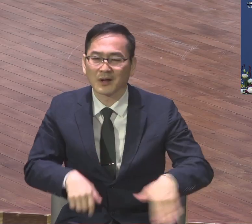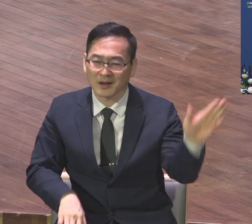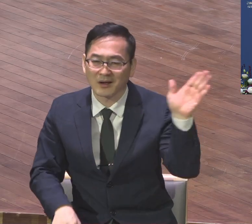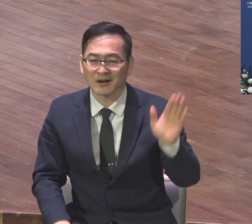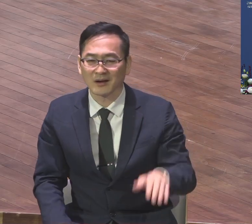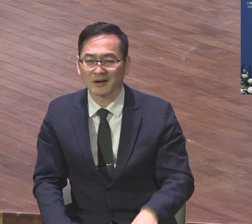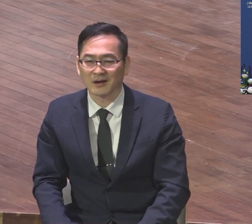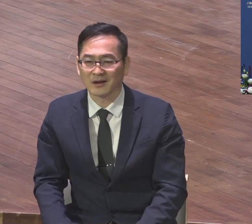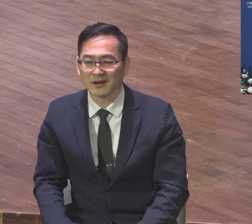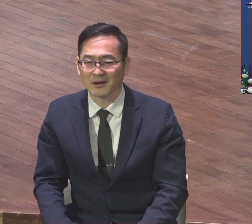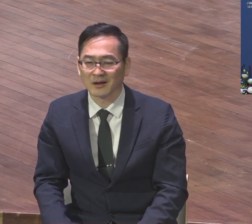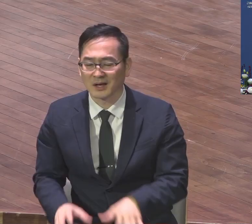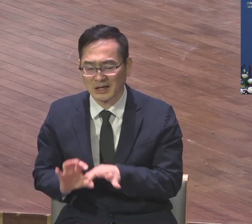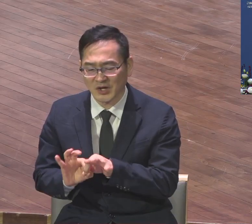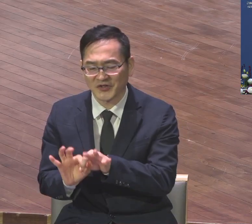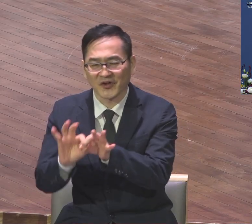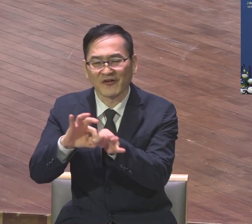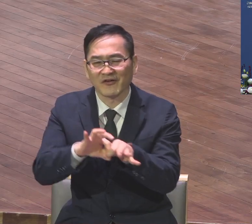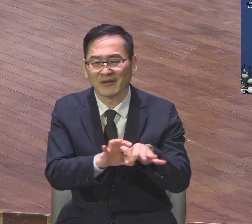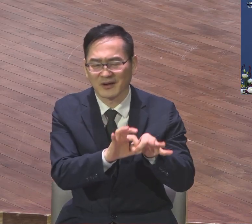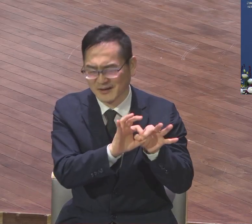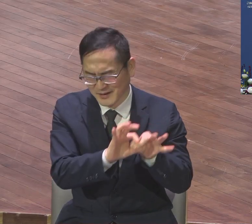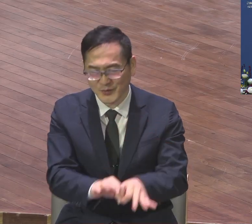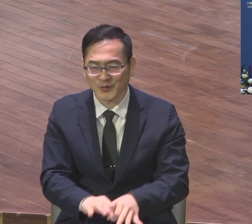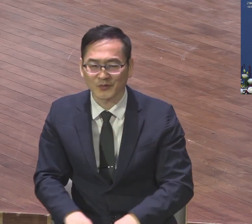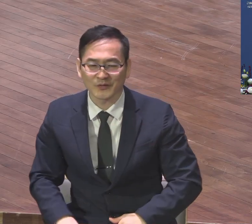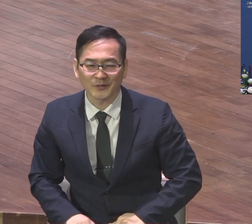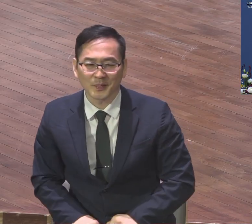지옥 갈 사람 지옥같이 살고 있어요. 지금.